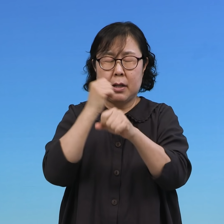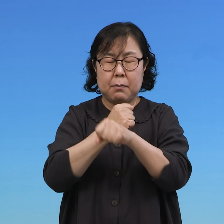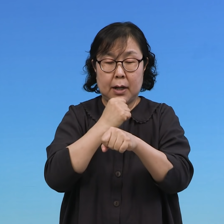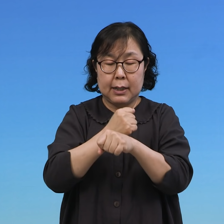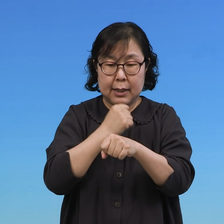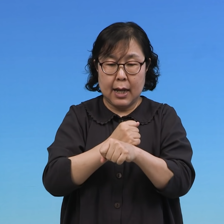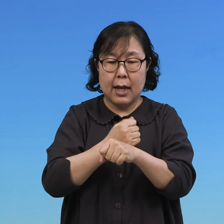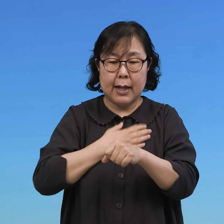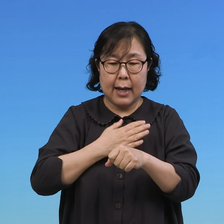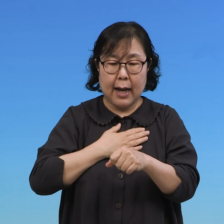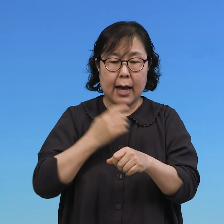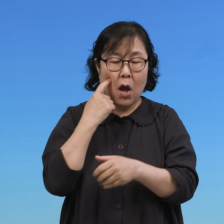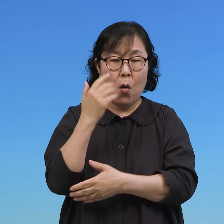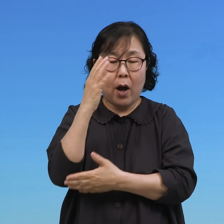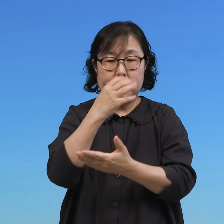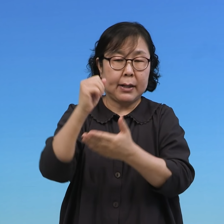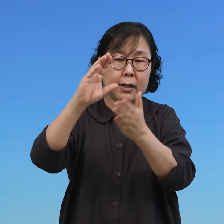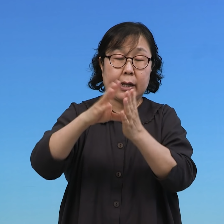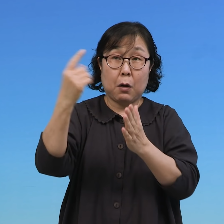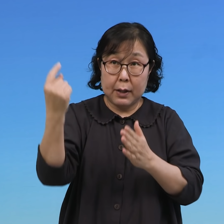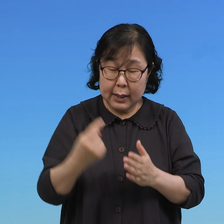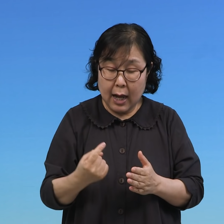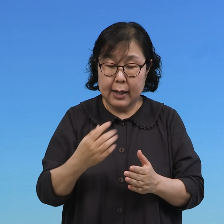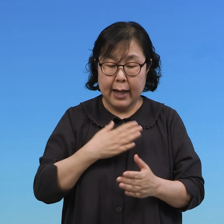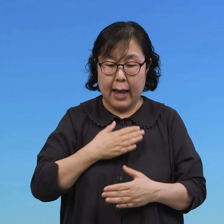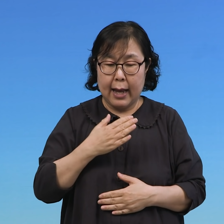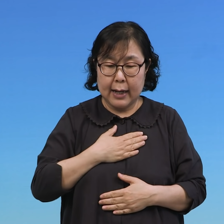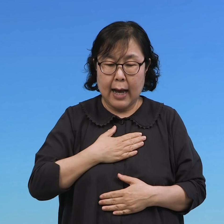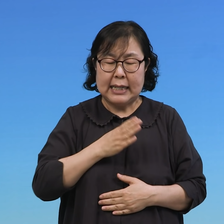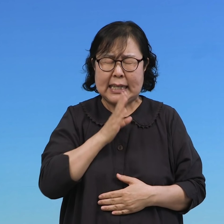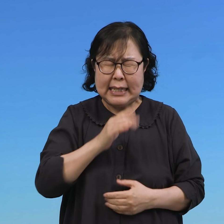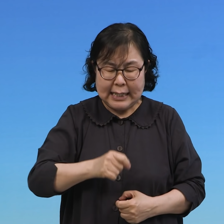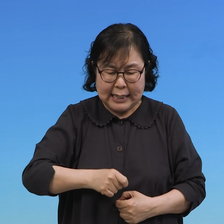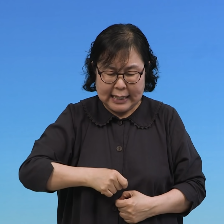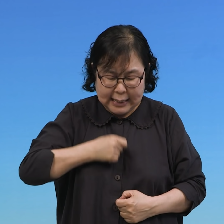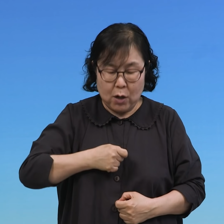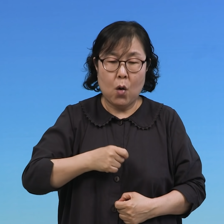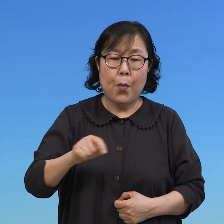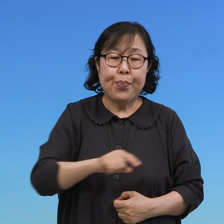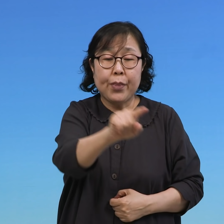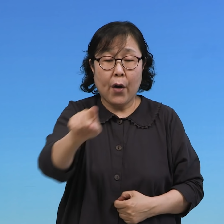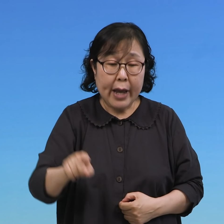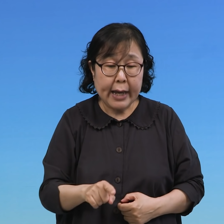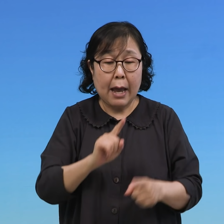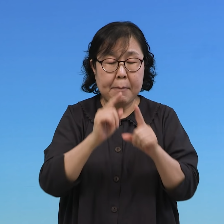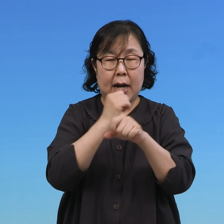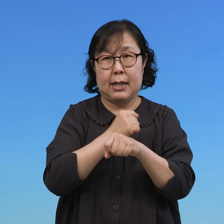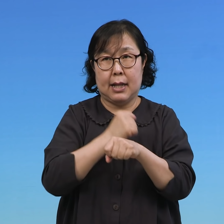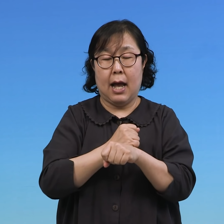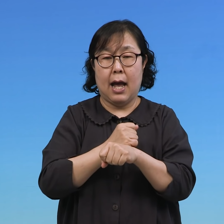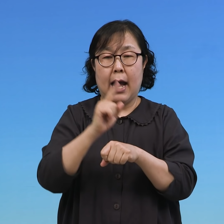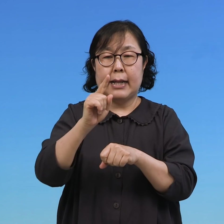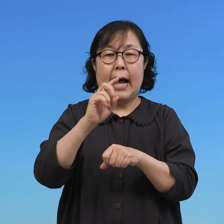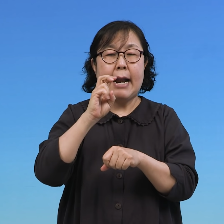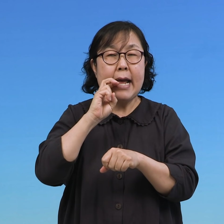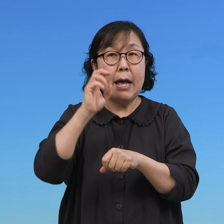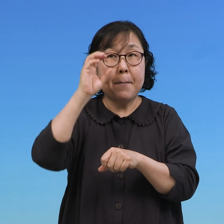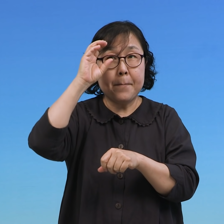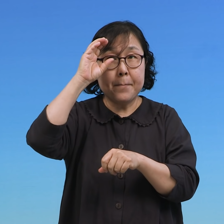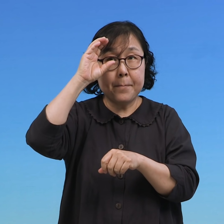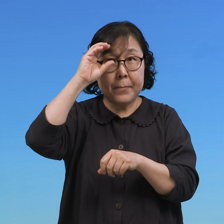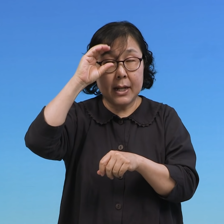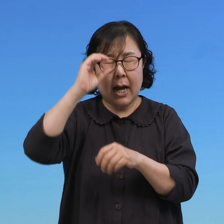대답하여 이르시되 인자가 영광을 얻을 때가 왔도다. 그 다음 보세요. 내가 진실로 진실로 너희에게 이르노니 한 알이